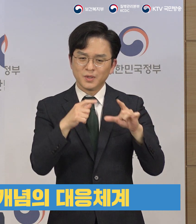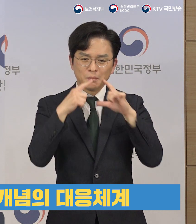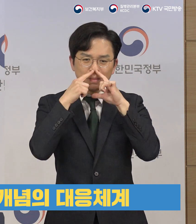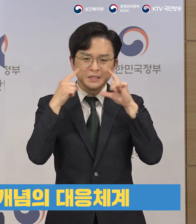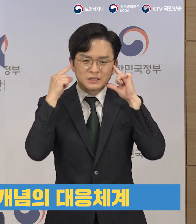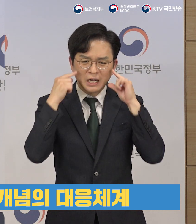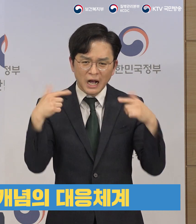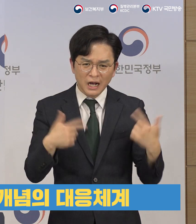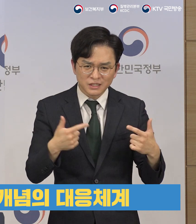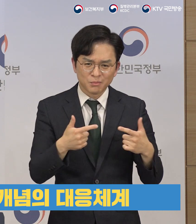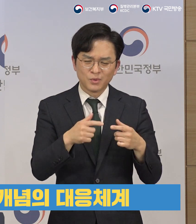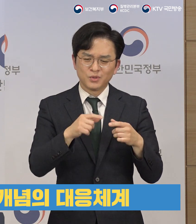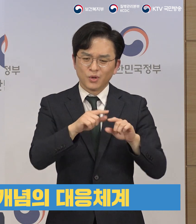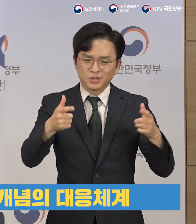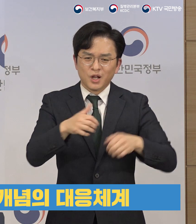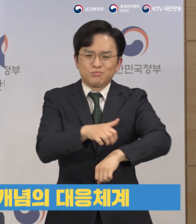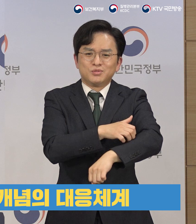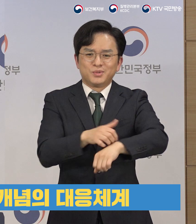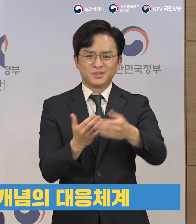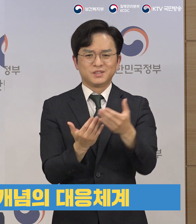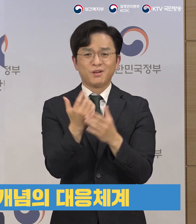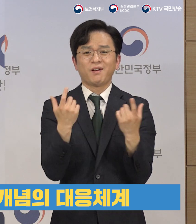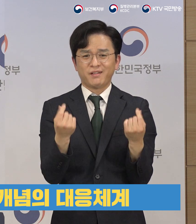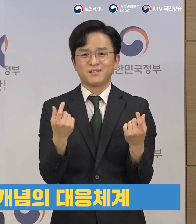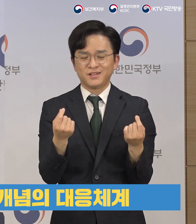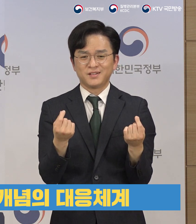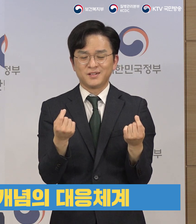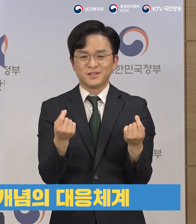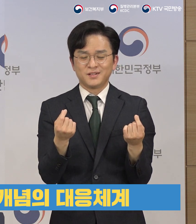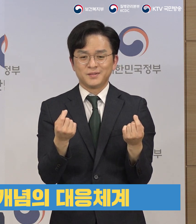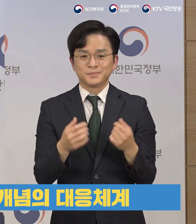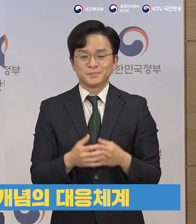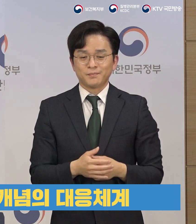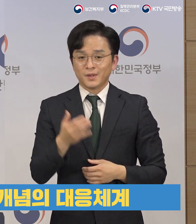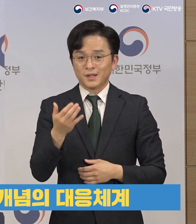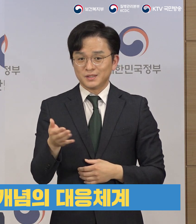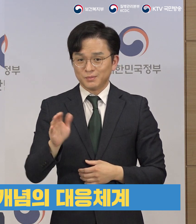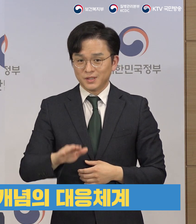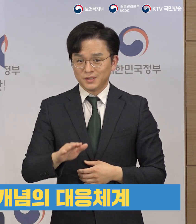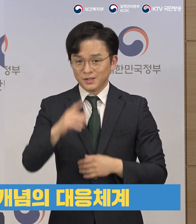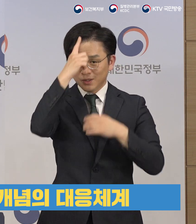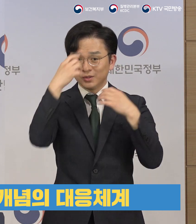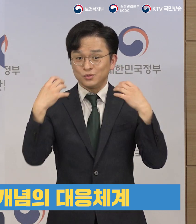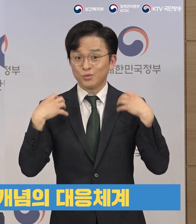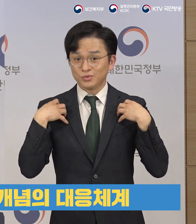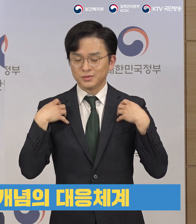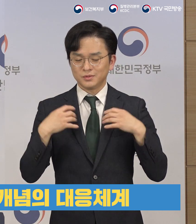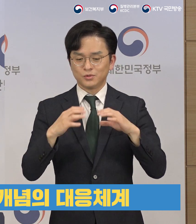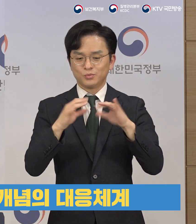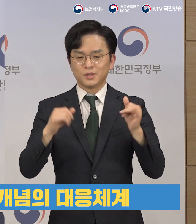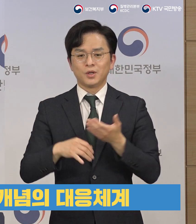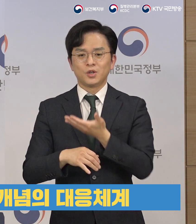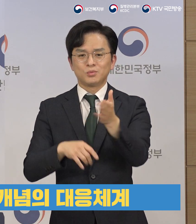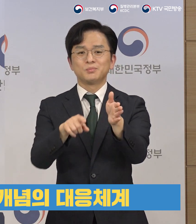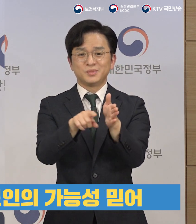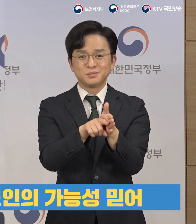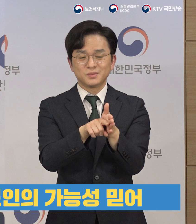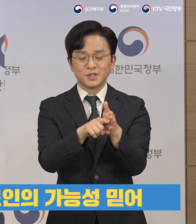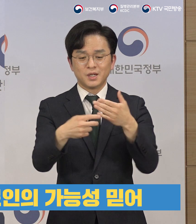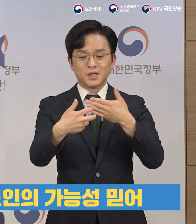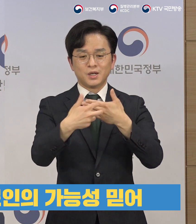시도하는 과정에서 여러 시행착오를 겪게 될 가능성도 높습니다 그러나 정부는